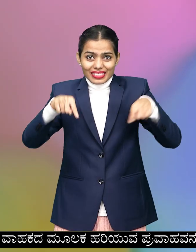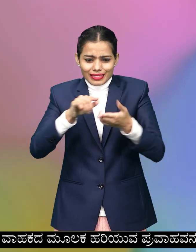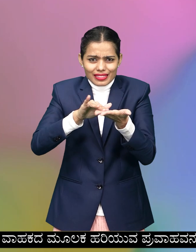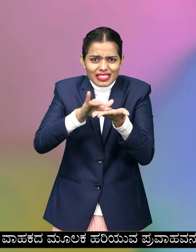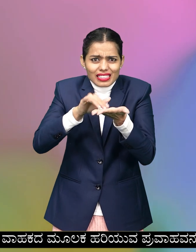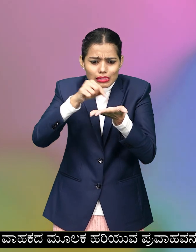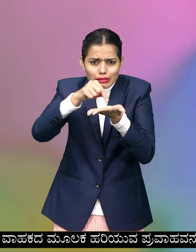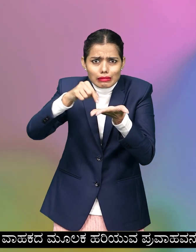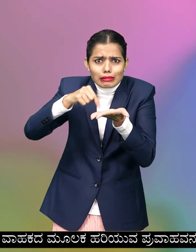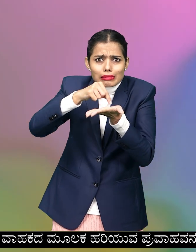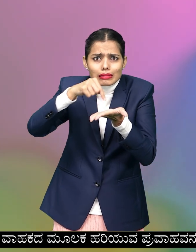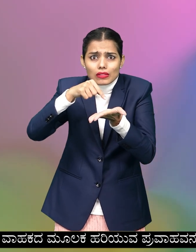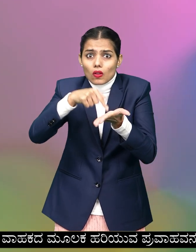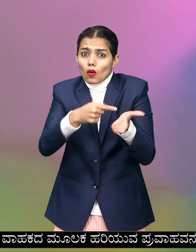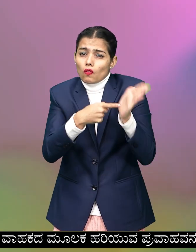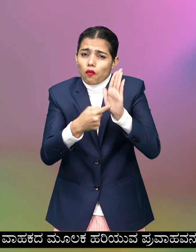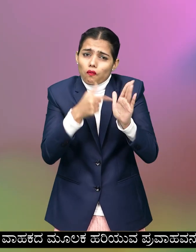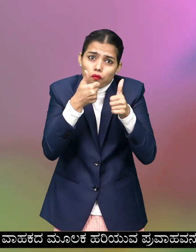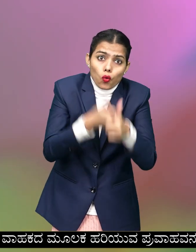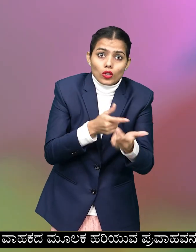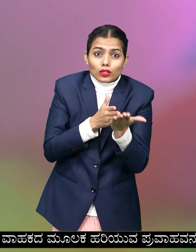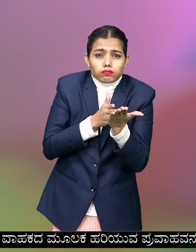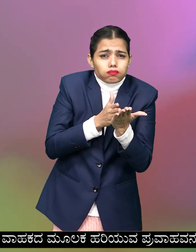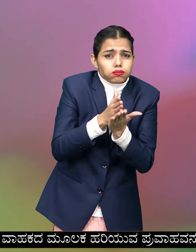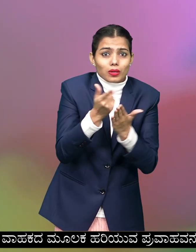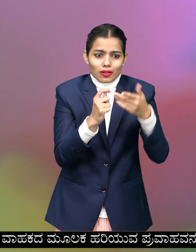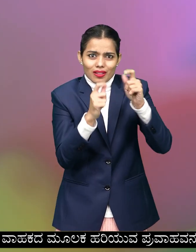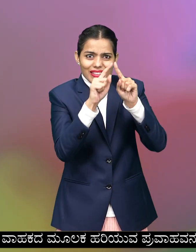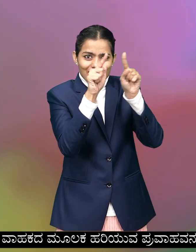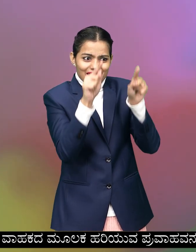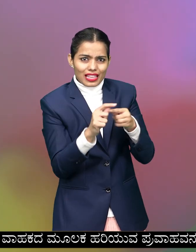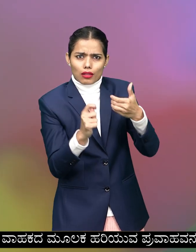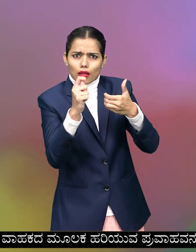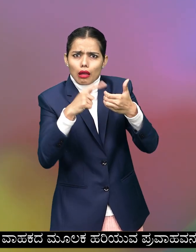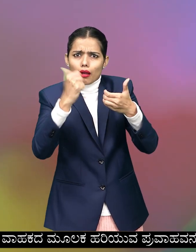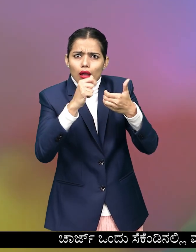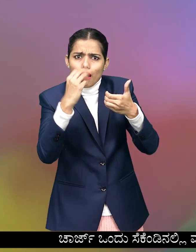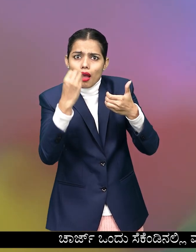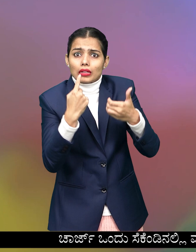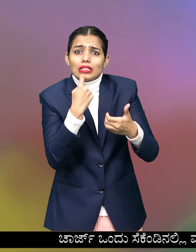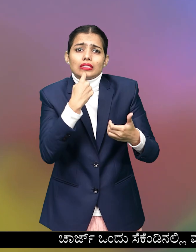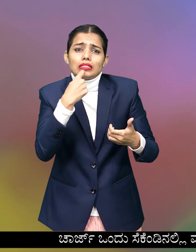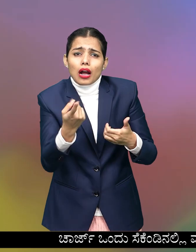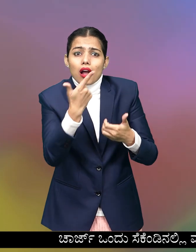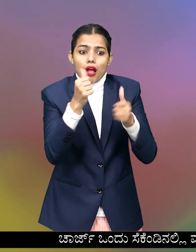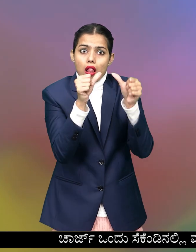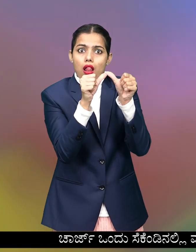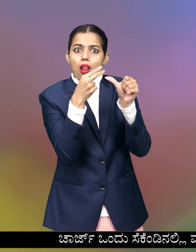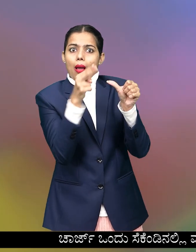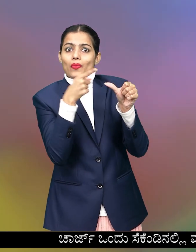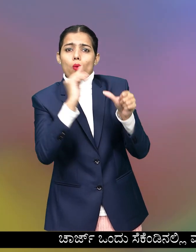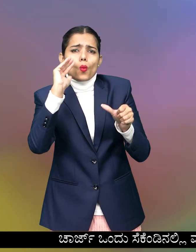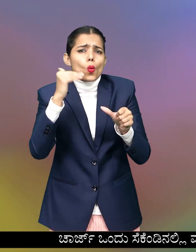ವಾಹಕದ ಮೂಲಕ ಹರಿಯುವ ಪ್ರವಾಹವನ್ನು 1 ಆಂಪಿಯರ್ ಎಂದು ಹೇಳಲಾಗುತ್ತದೆ. 1 ಕೂಲಂಬ್ನ ಚಾರ್ಜ್ 1